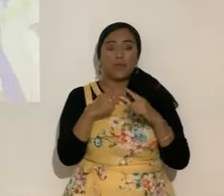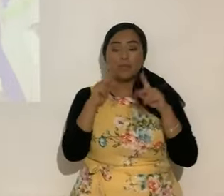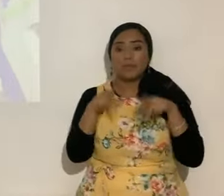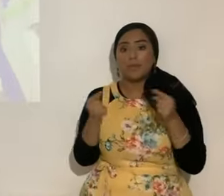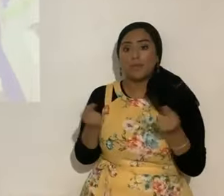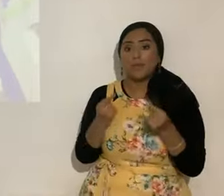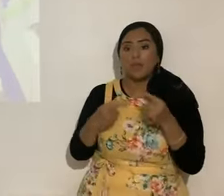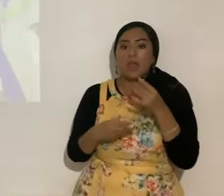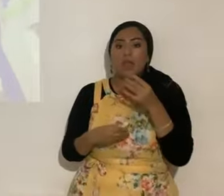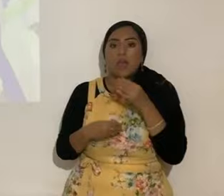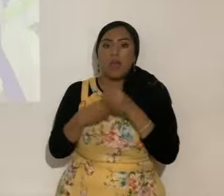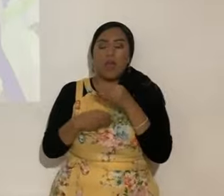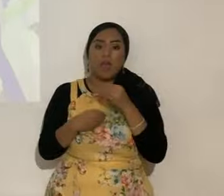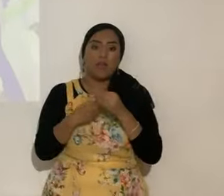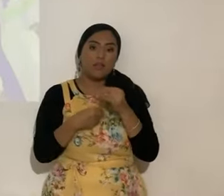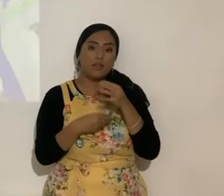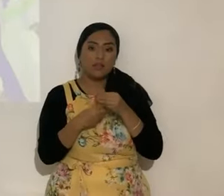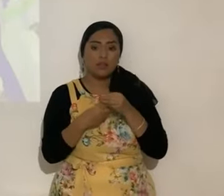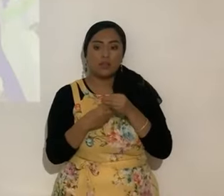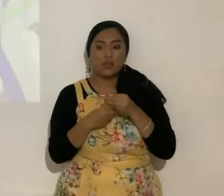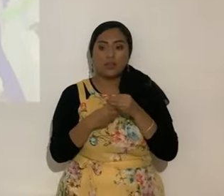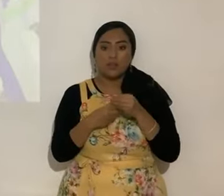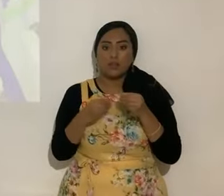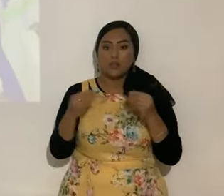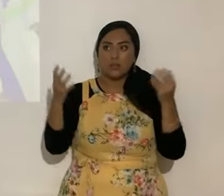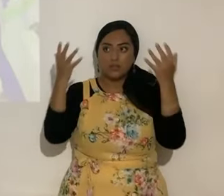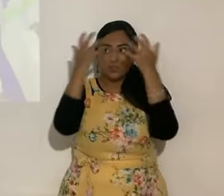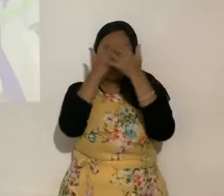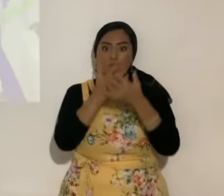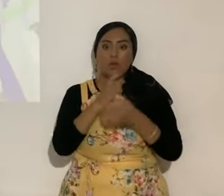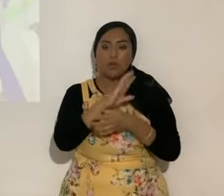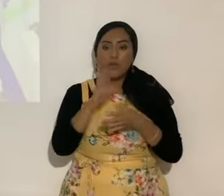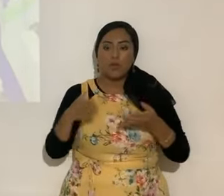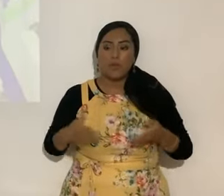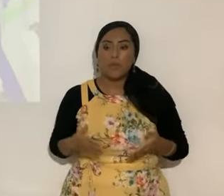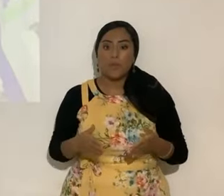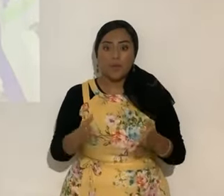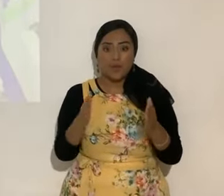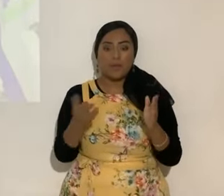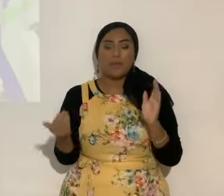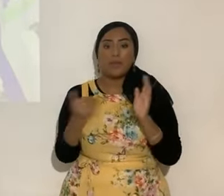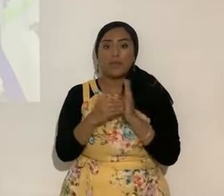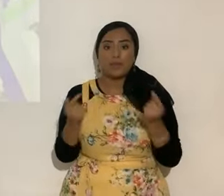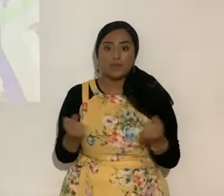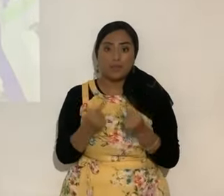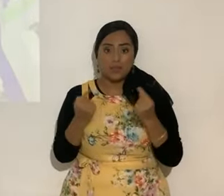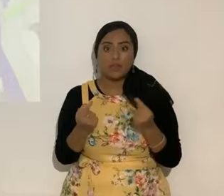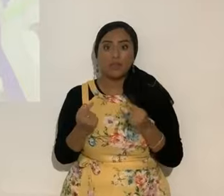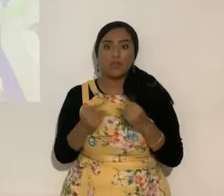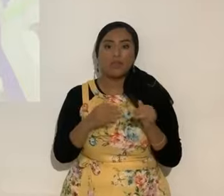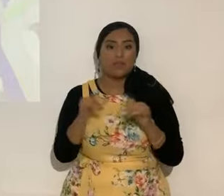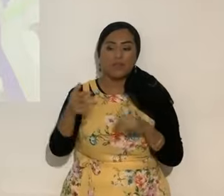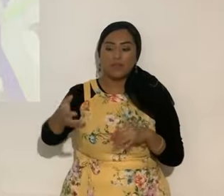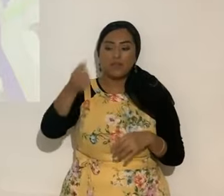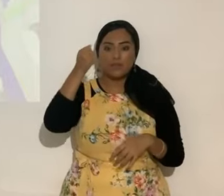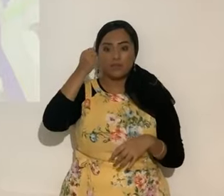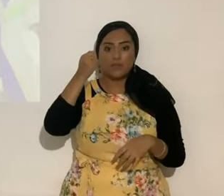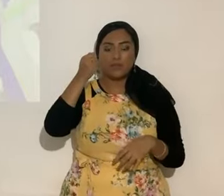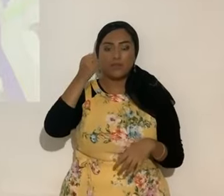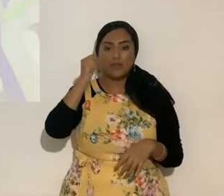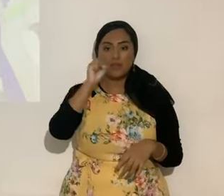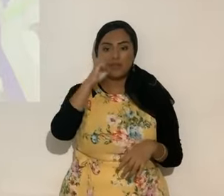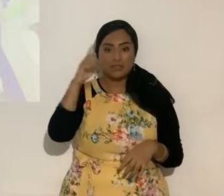peca, añade como una semilla de una sombra en su camino. Y vuelve a pecar, y es como si tomara una semilla, en lugar